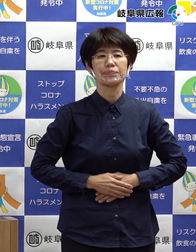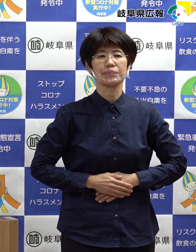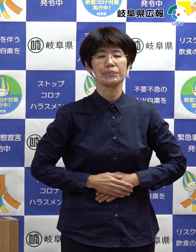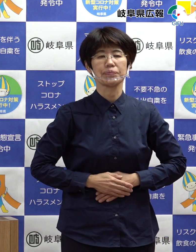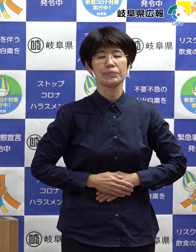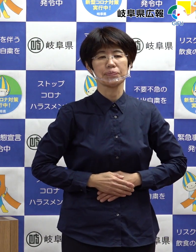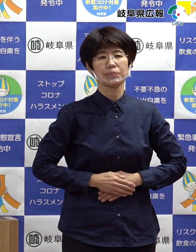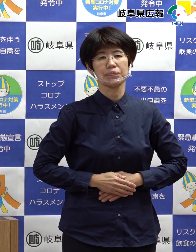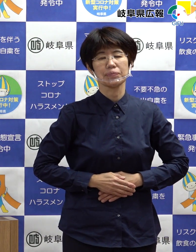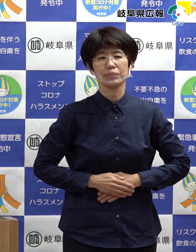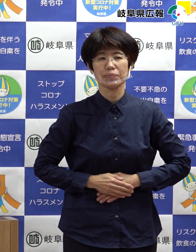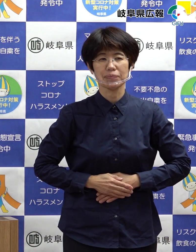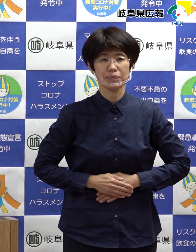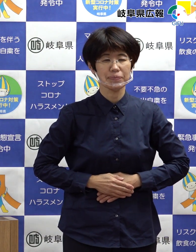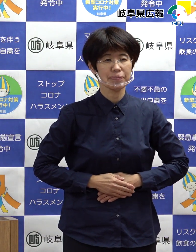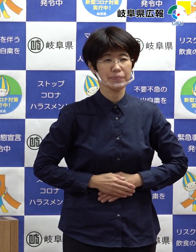ね、